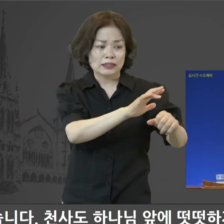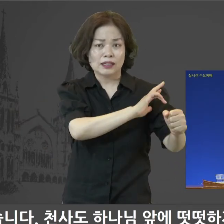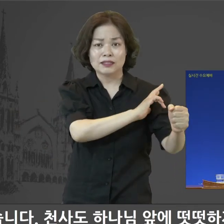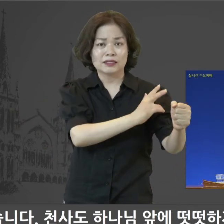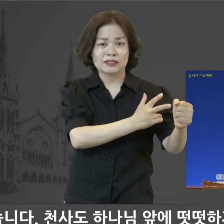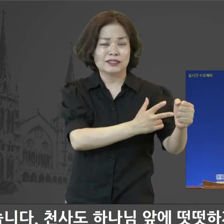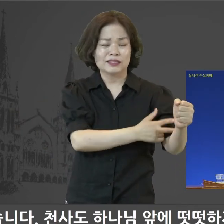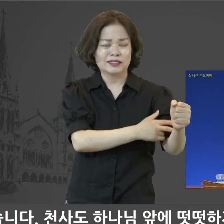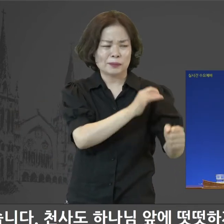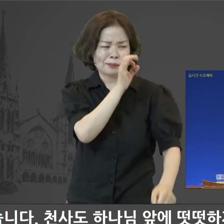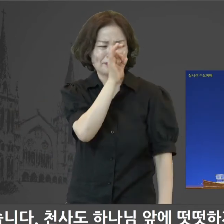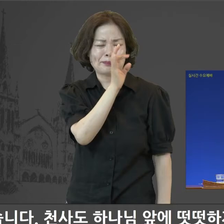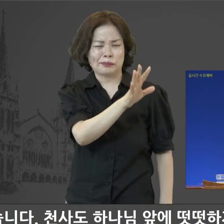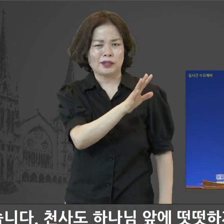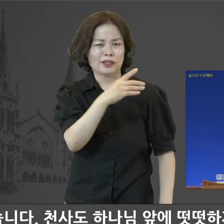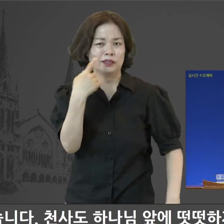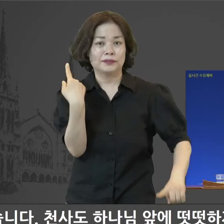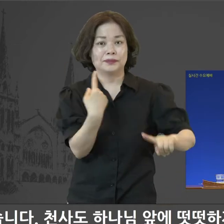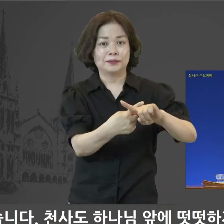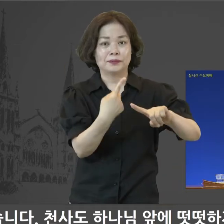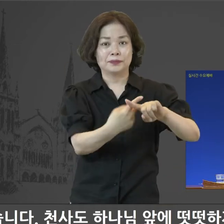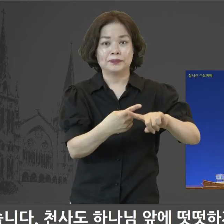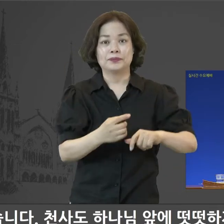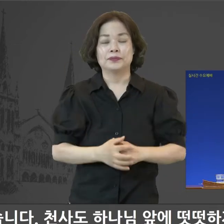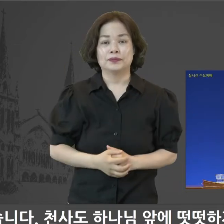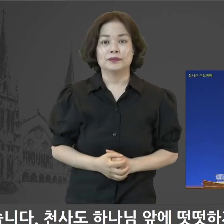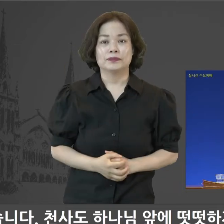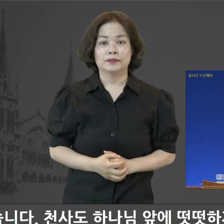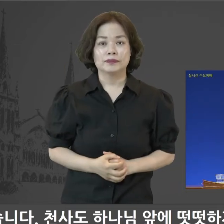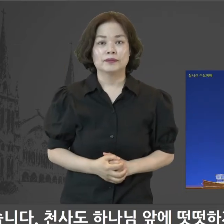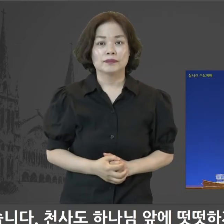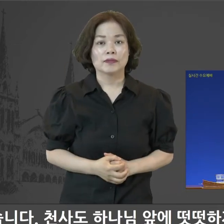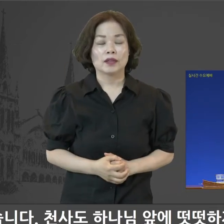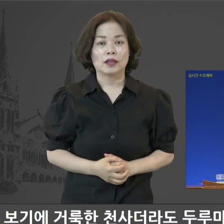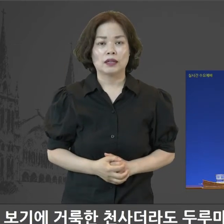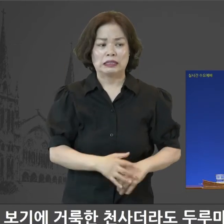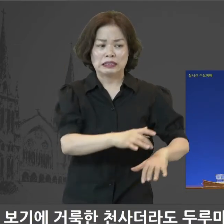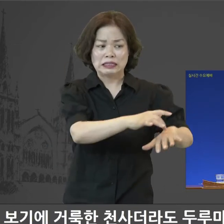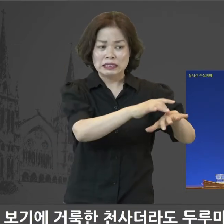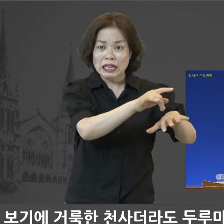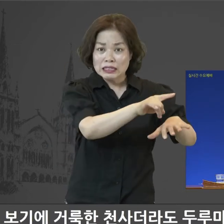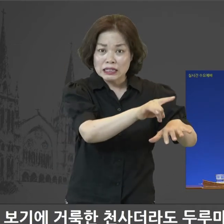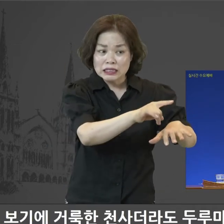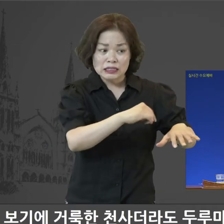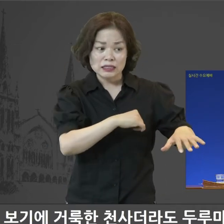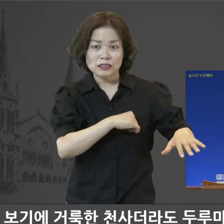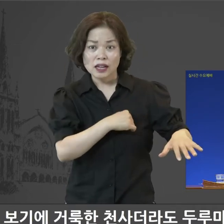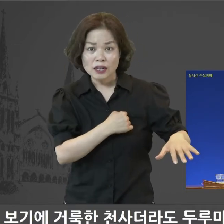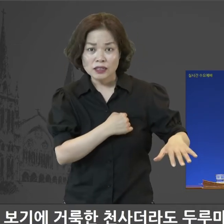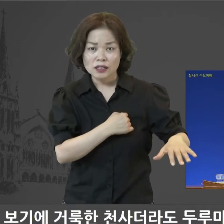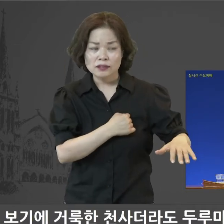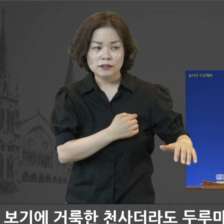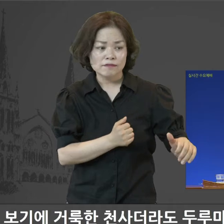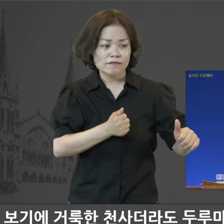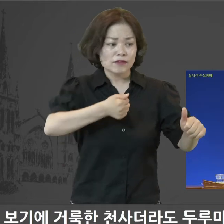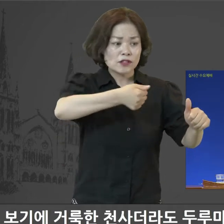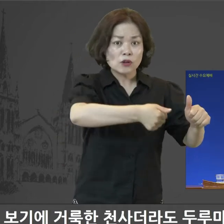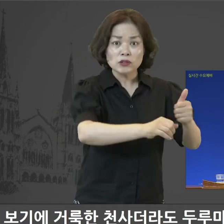자격이 없기는 매 한 가지라는 것입니다. 사단은 언제는 자기에게 절을